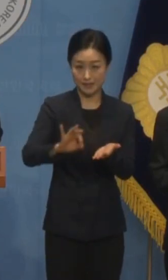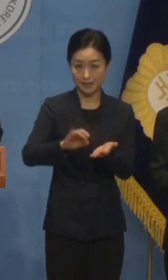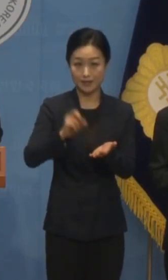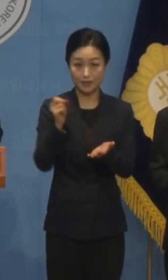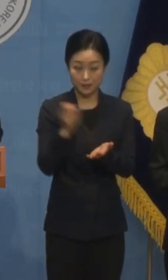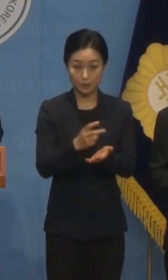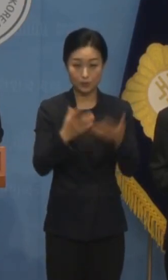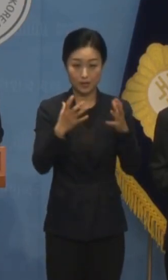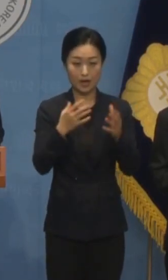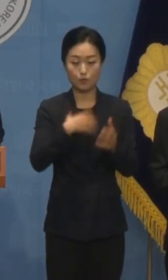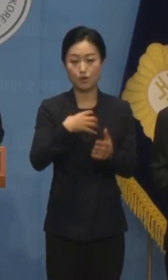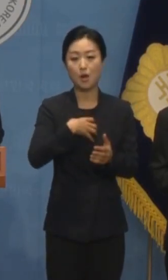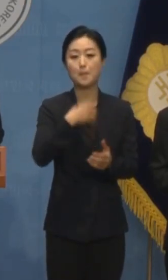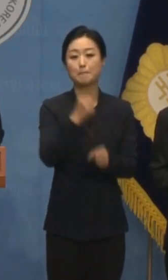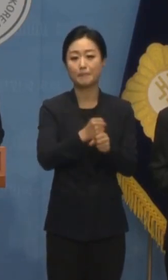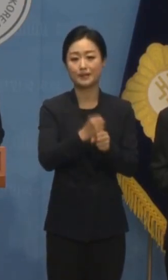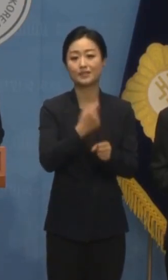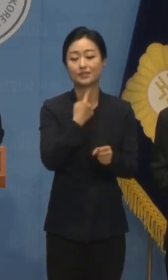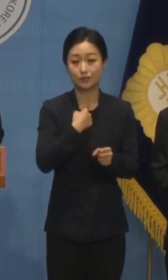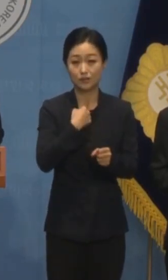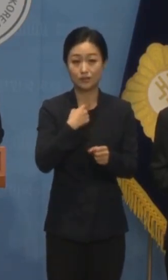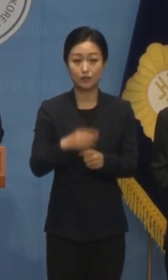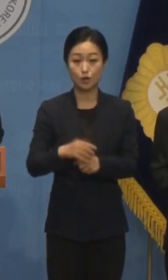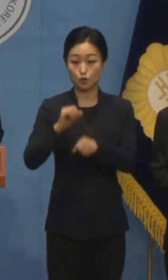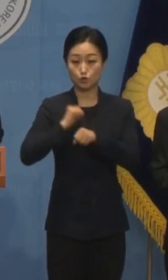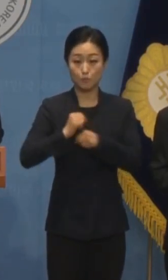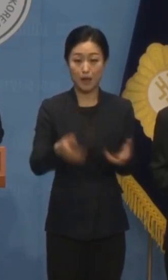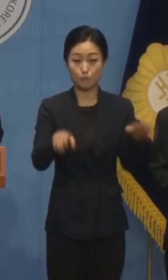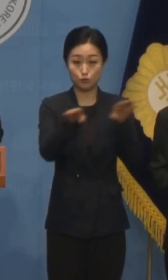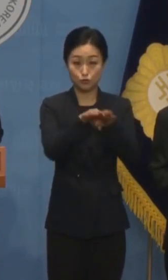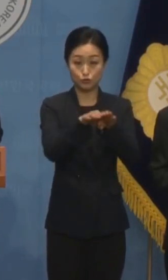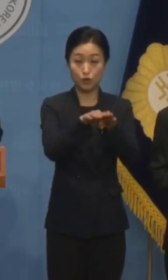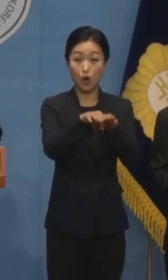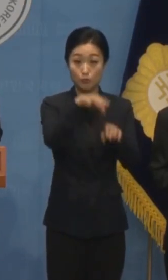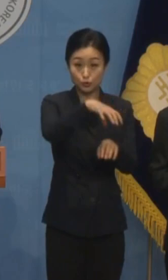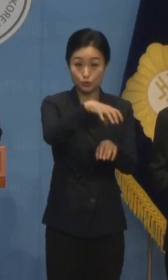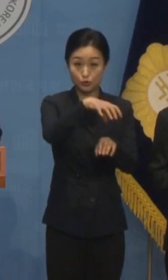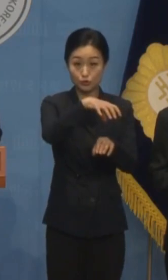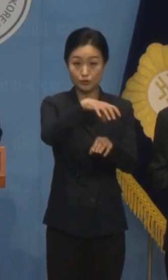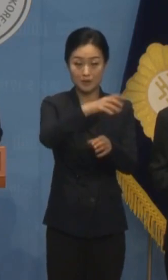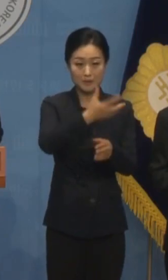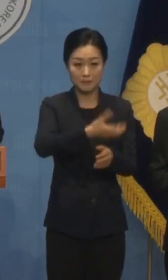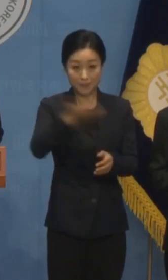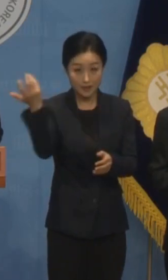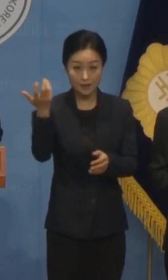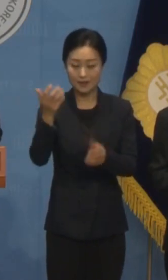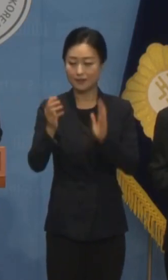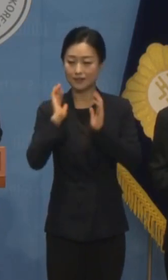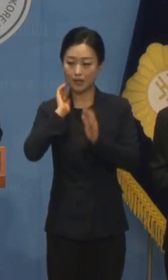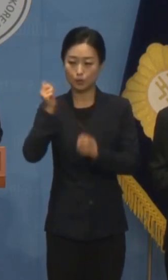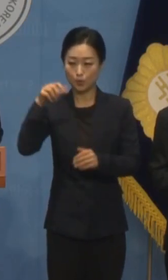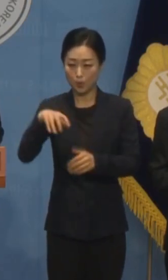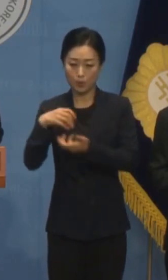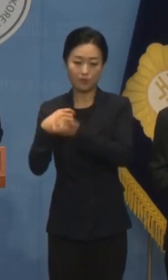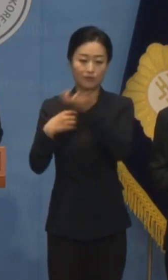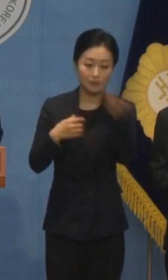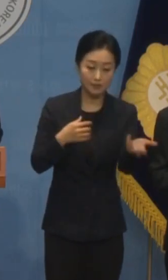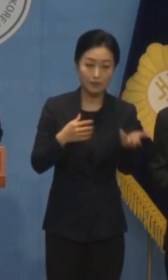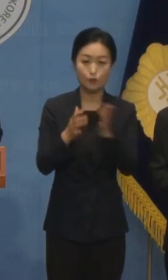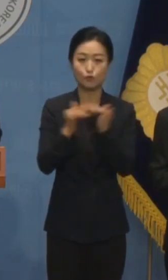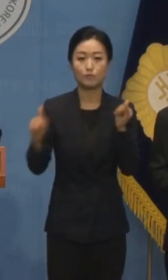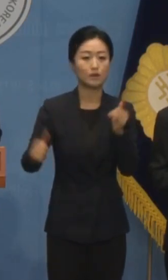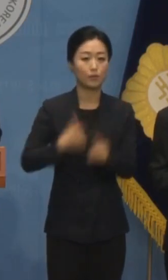공백까지 초래했습니다. 멀쩡한 국방부 건물을 빼앗아 대통령실로 바꾸며 국민적 공분을